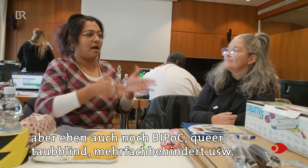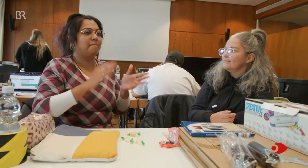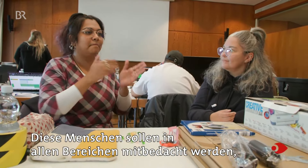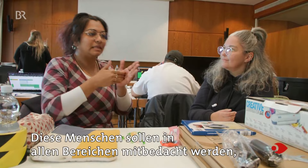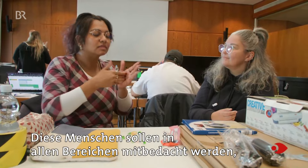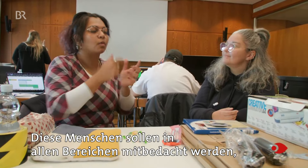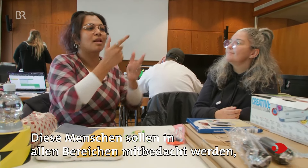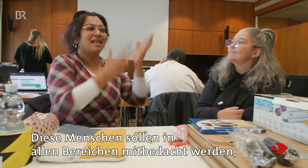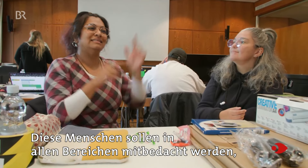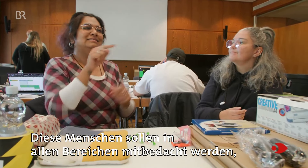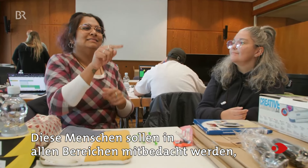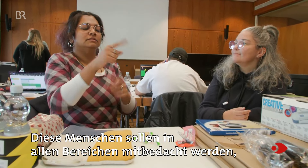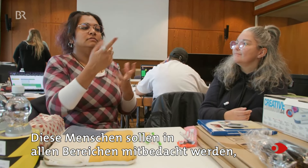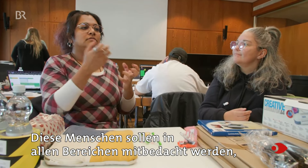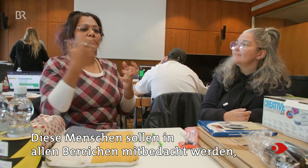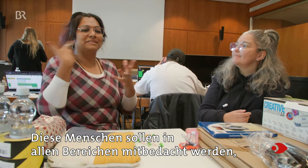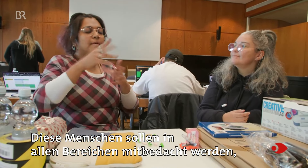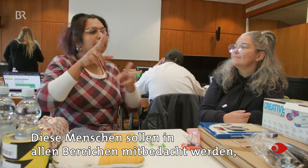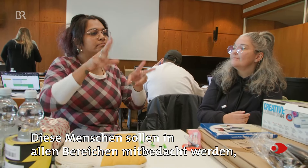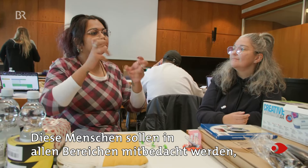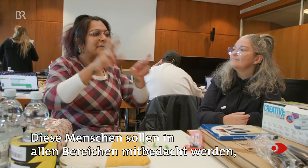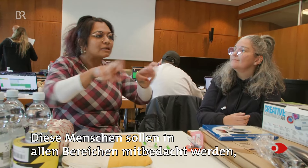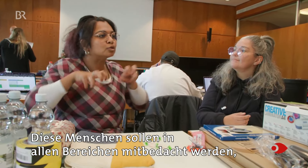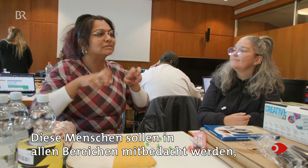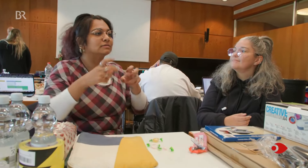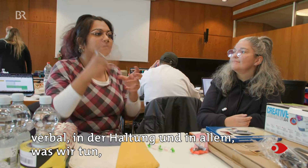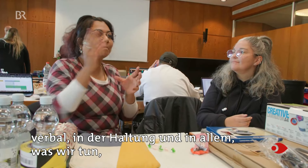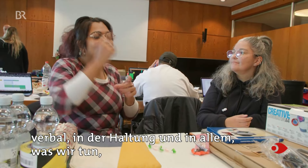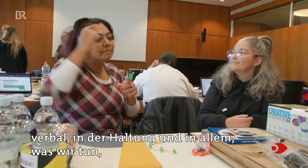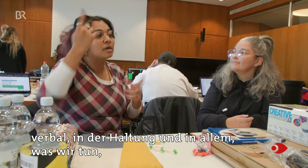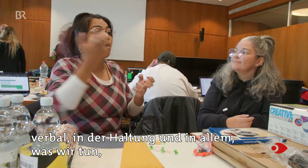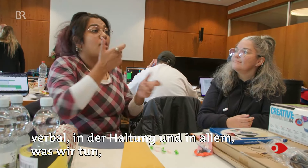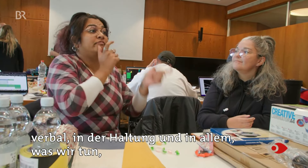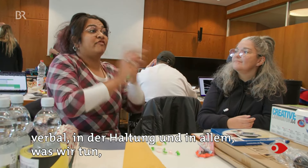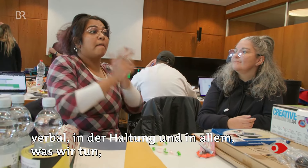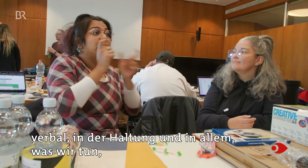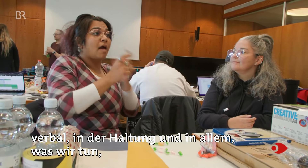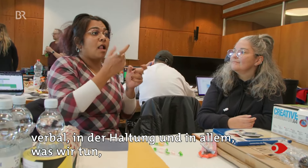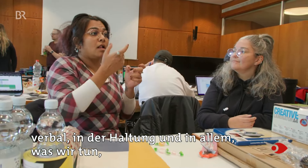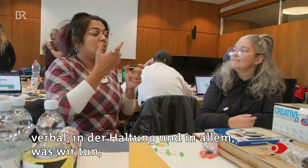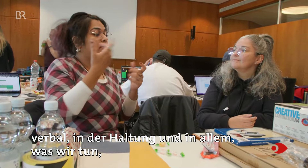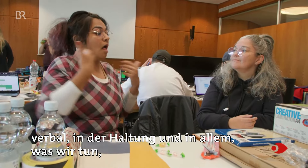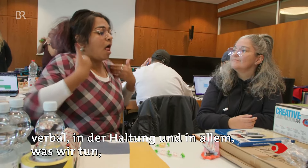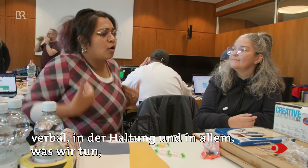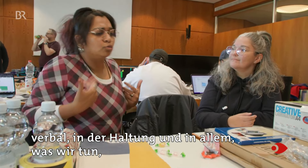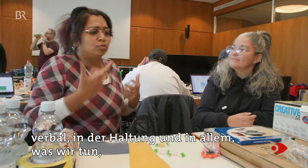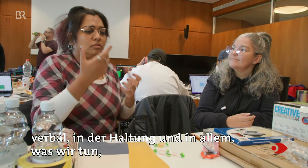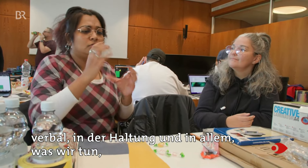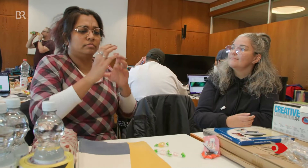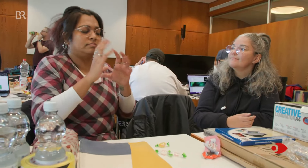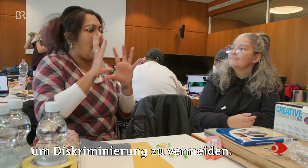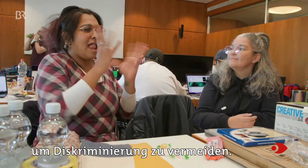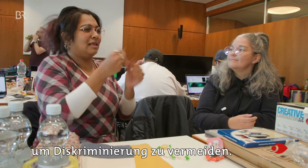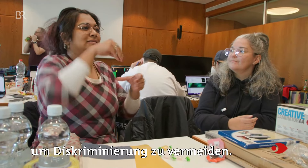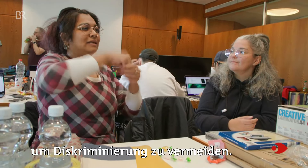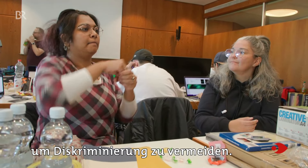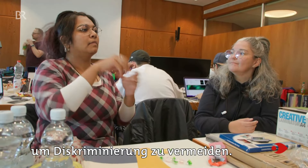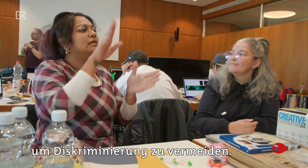weiter. Diese Menschen sollen in allen Bereichen mitbedacht werden, verbal, in der Haltung und in allem, was wir tun,